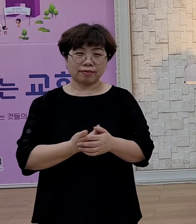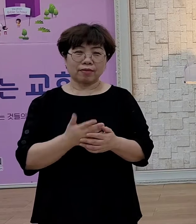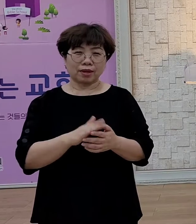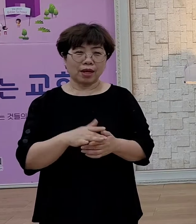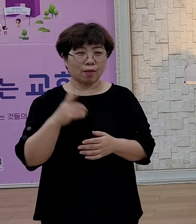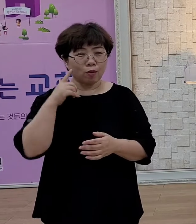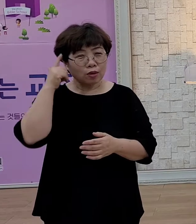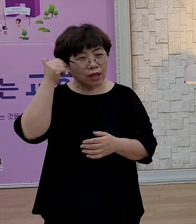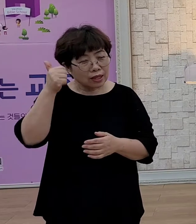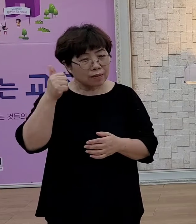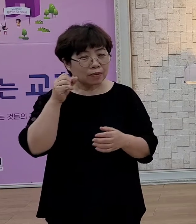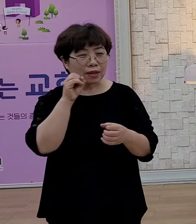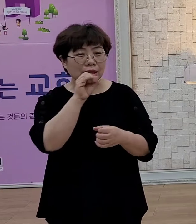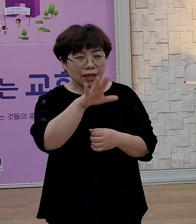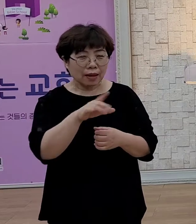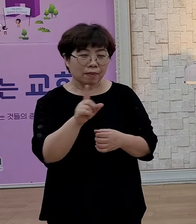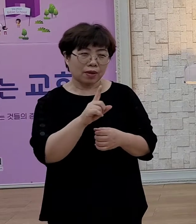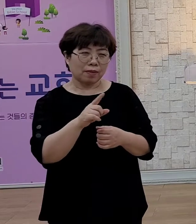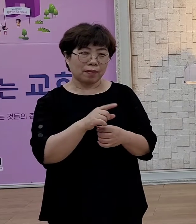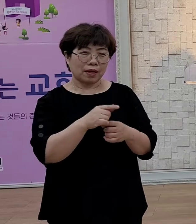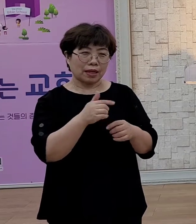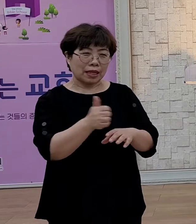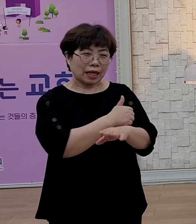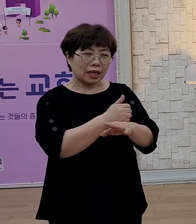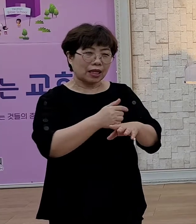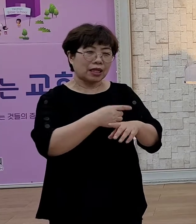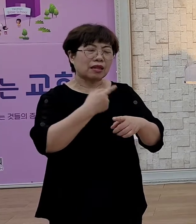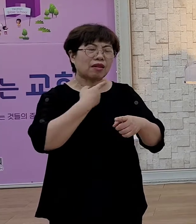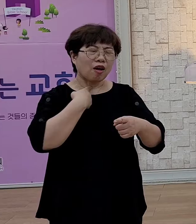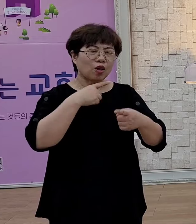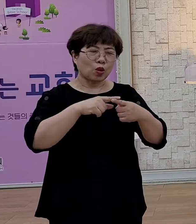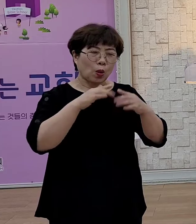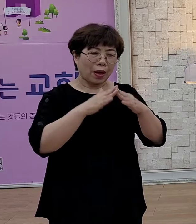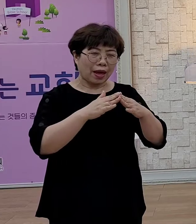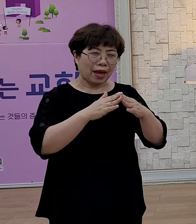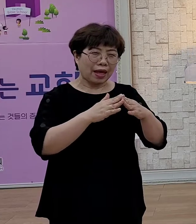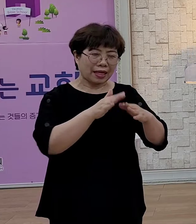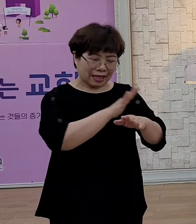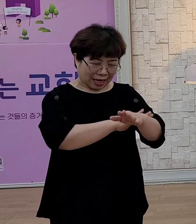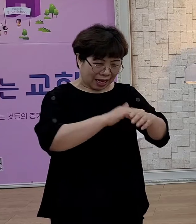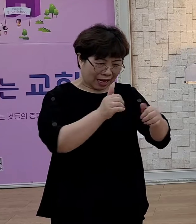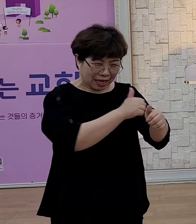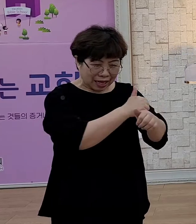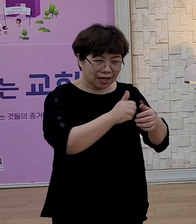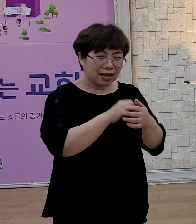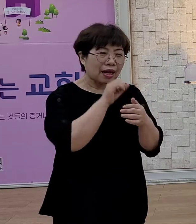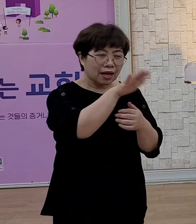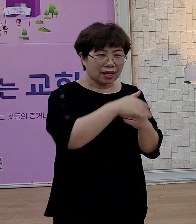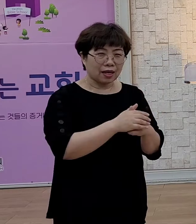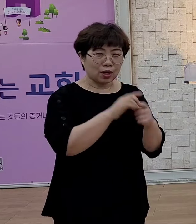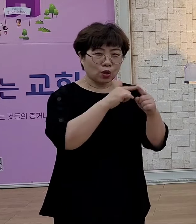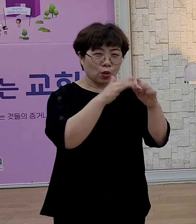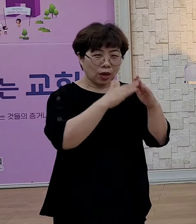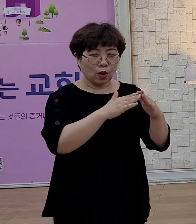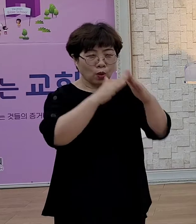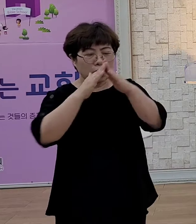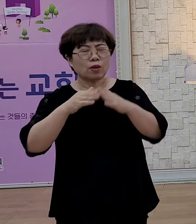다니시던 교회 출석 잘 하시라. 우리는 그냥 교회 옮기고 싶다고 안